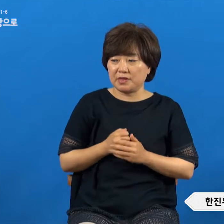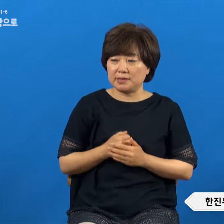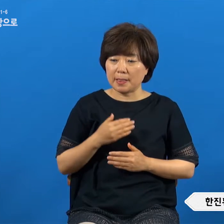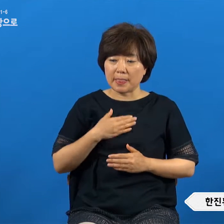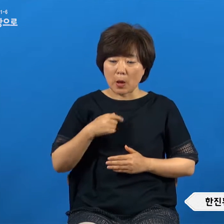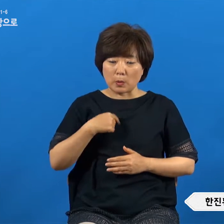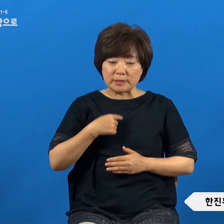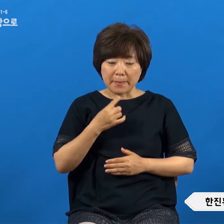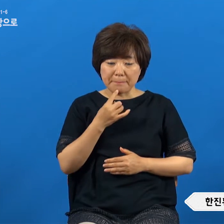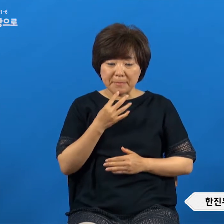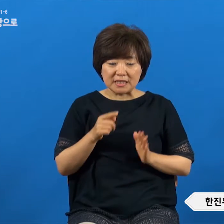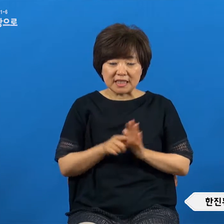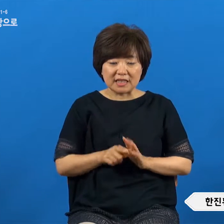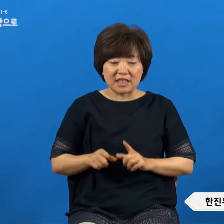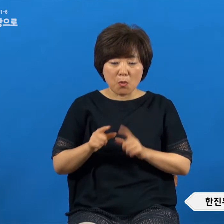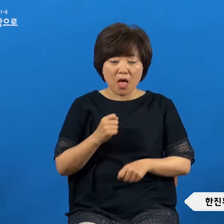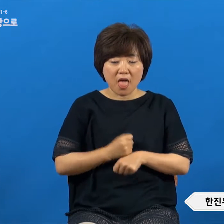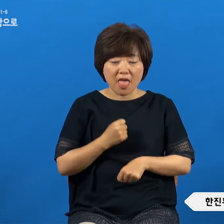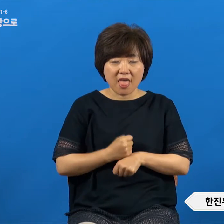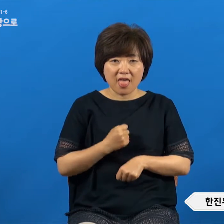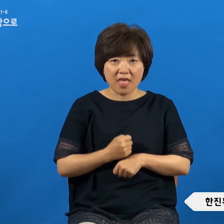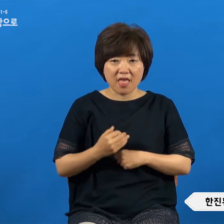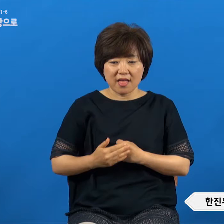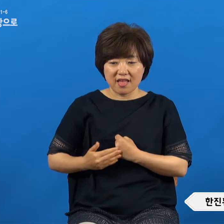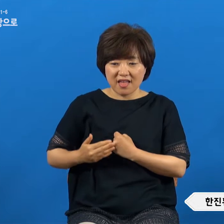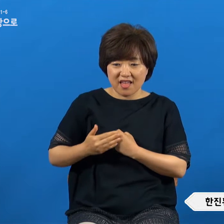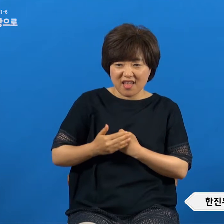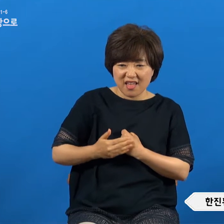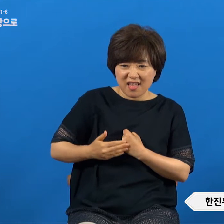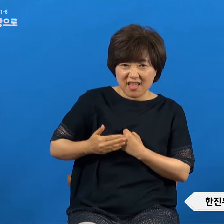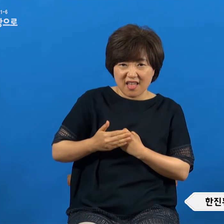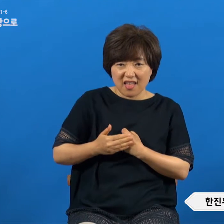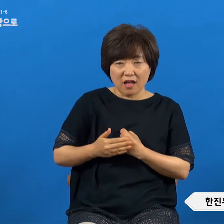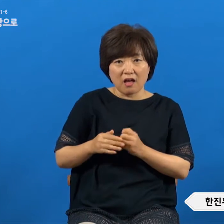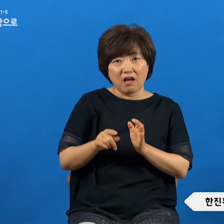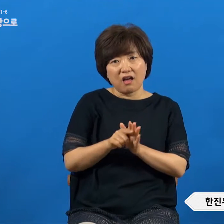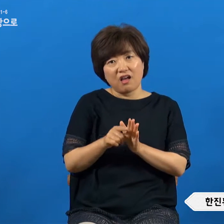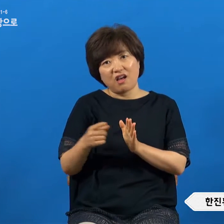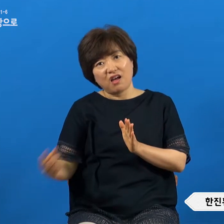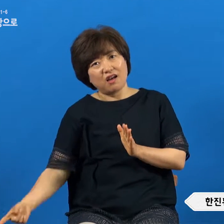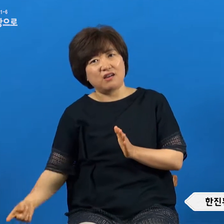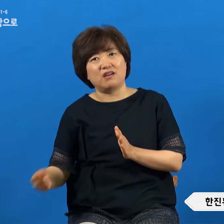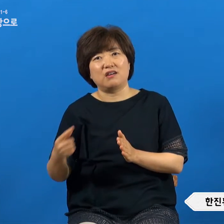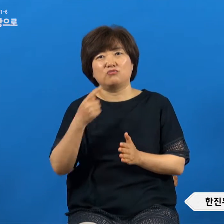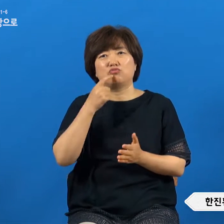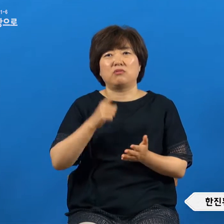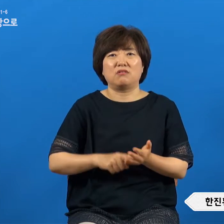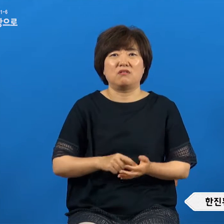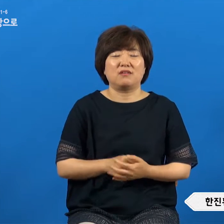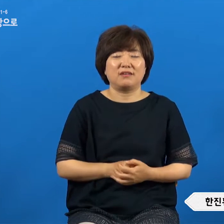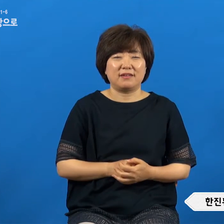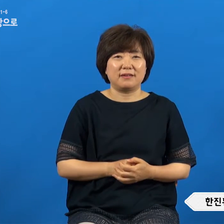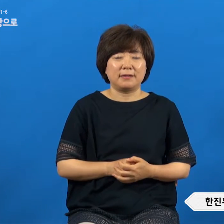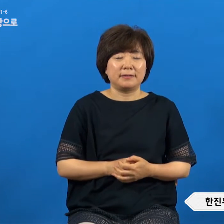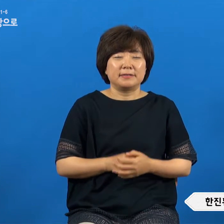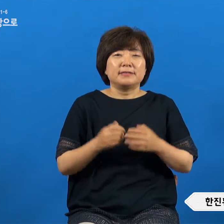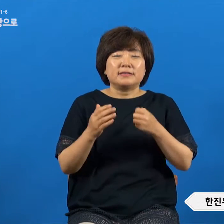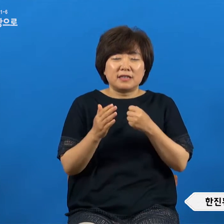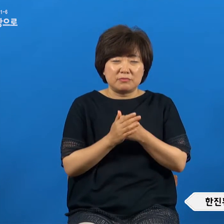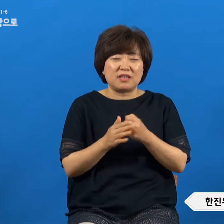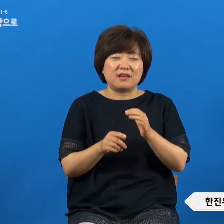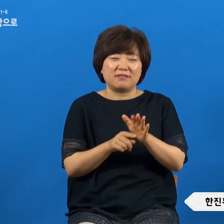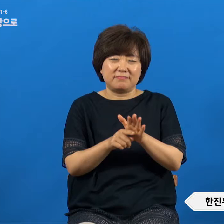하겠다 하는 사람은 자기의 신앙도 유지하기가 힘들다는 것을 기억해야 됩니다.